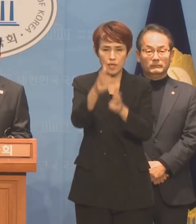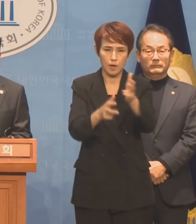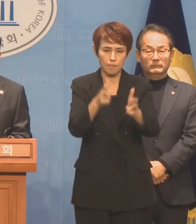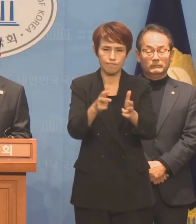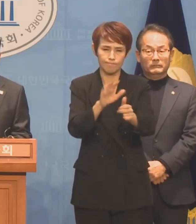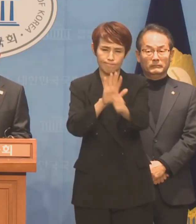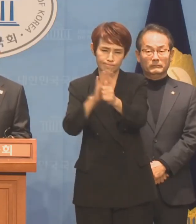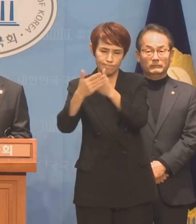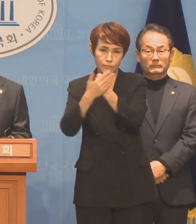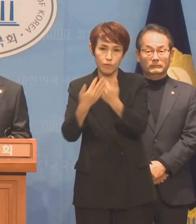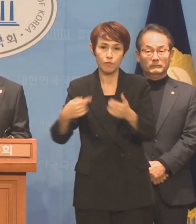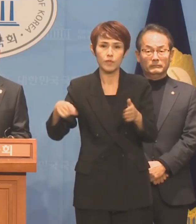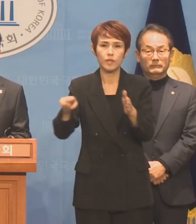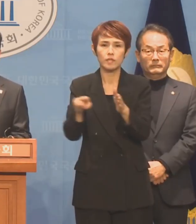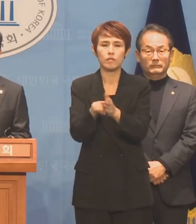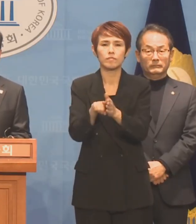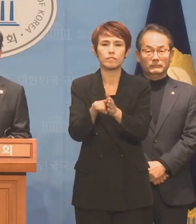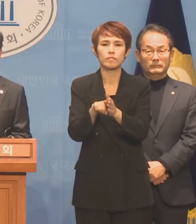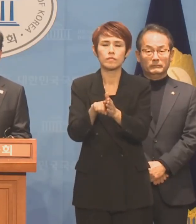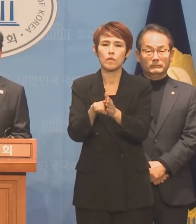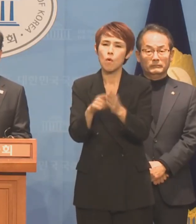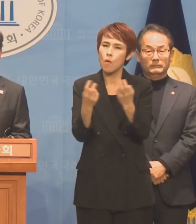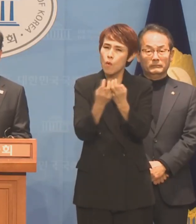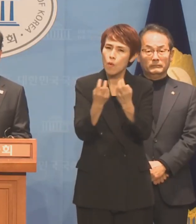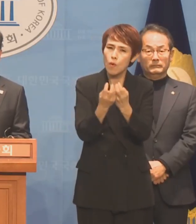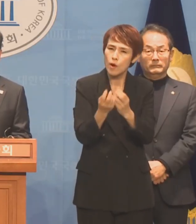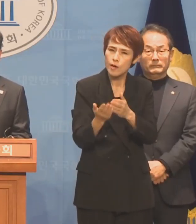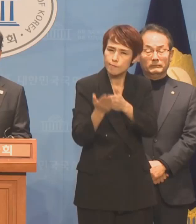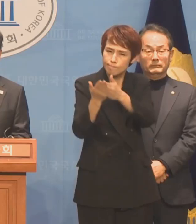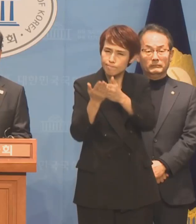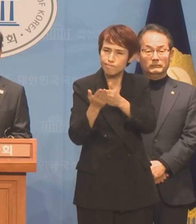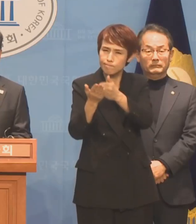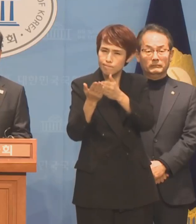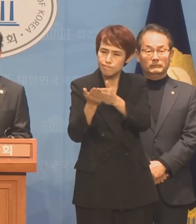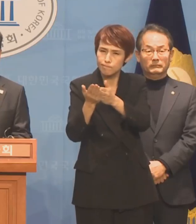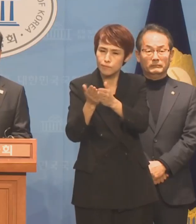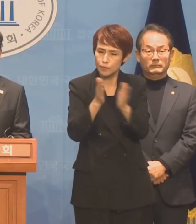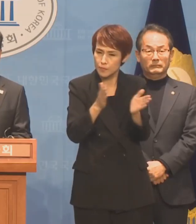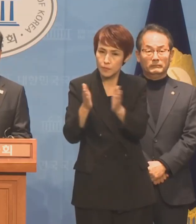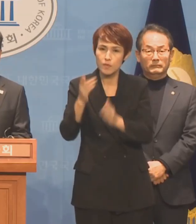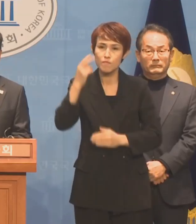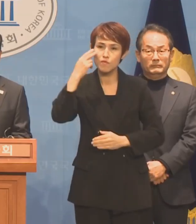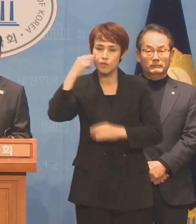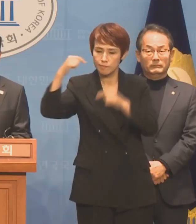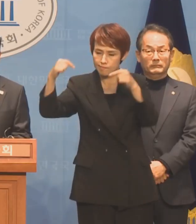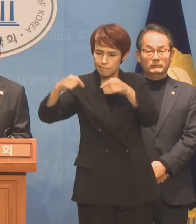망라한 패키지 딜을 선제적으로 마련해서